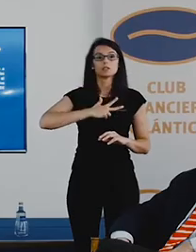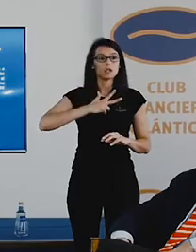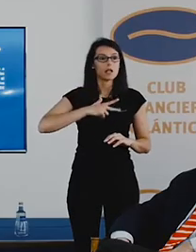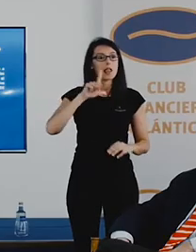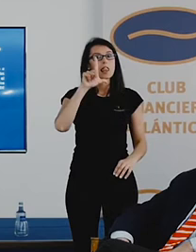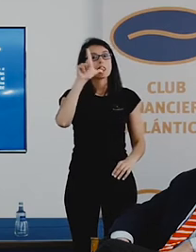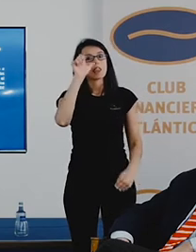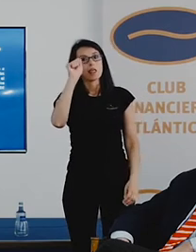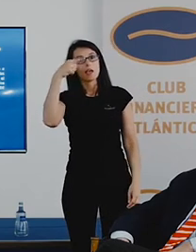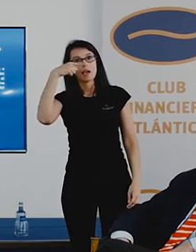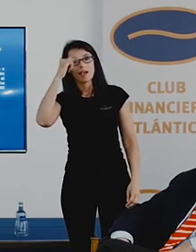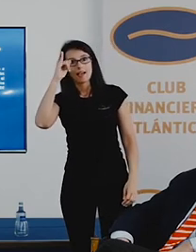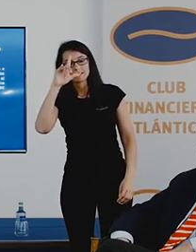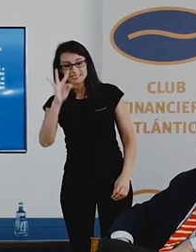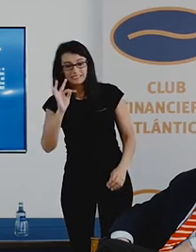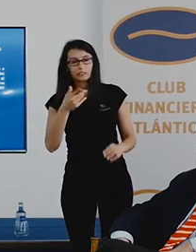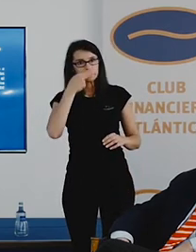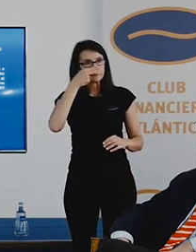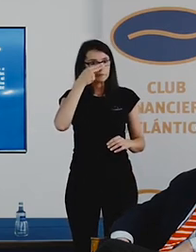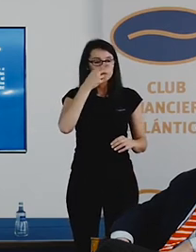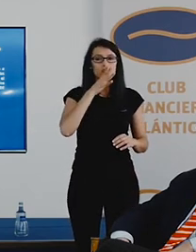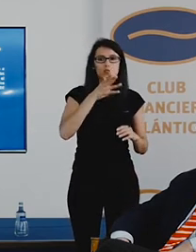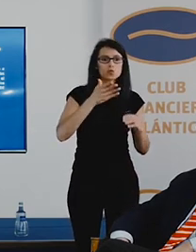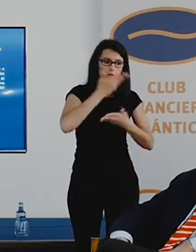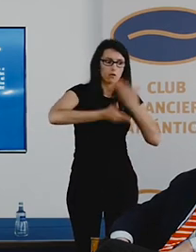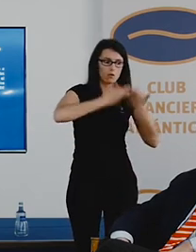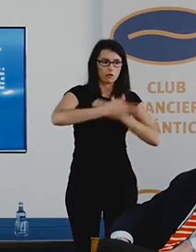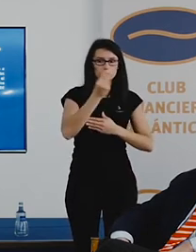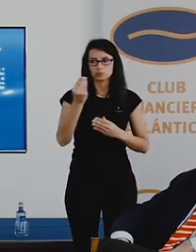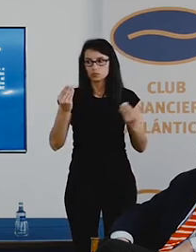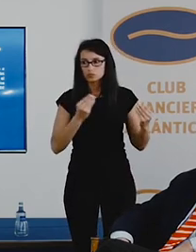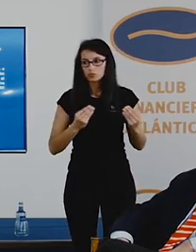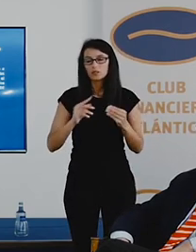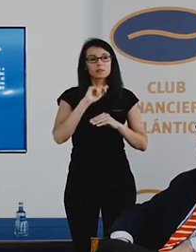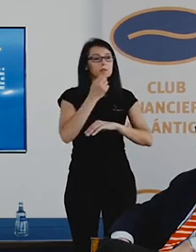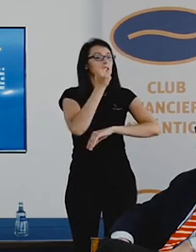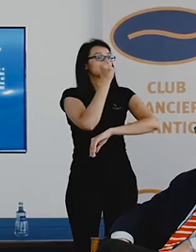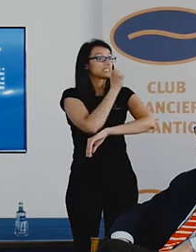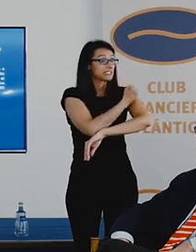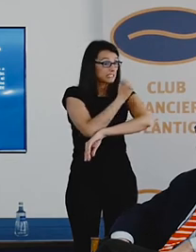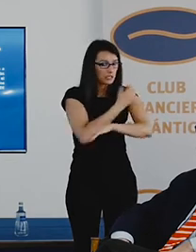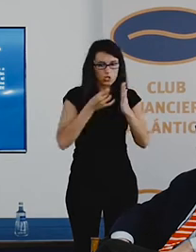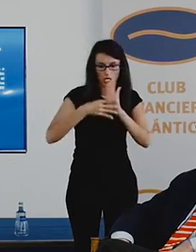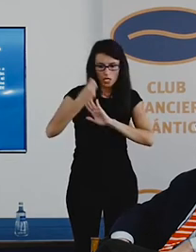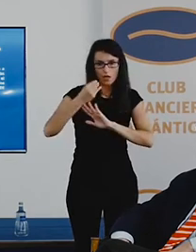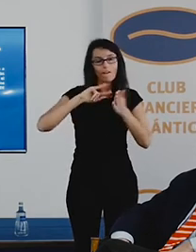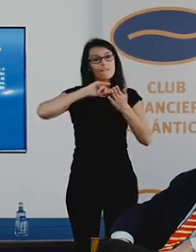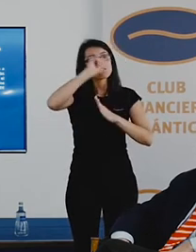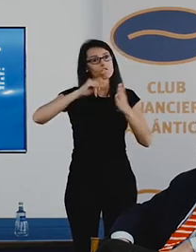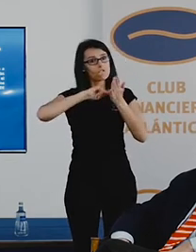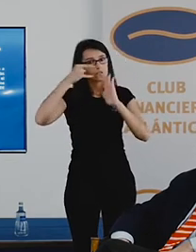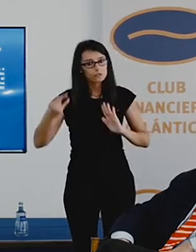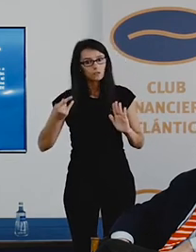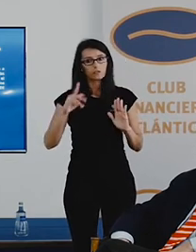Legaltech también y por tanto nos interesa mucho, vamos a hacer muchas cosas con ellos. Pronto iréis a hablar de sellos de calidad de Fundeso y demás, que vamos a empezar a